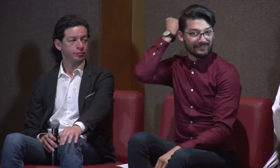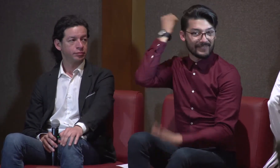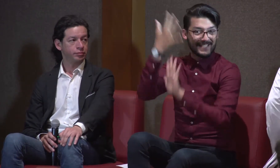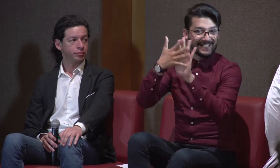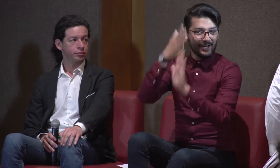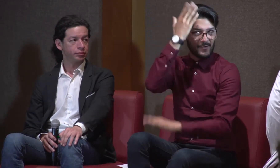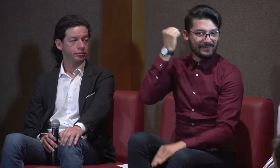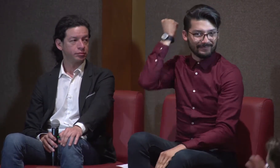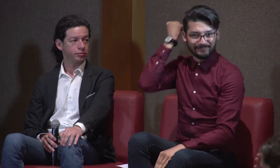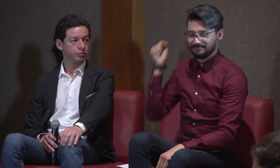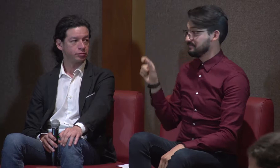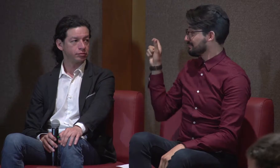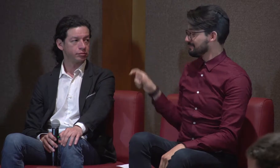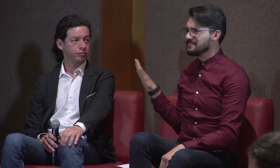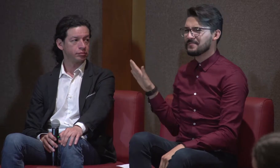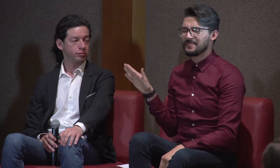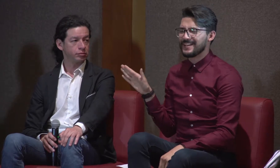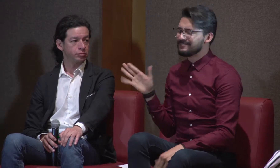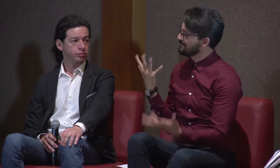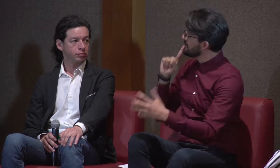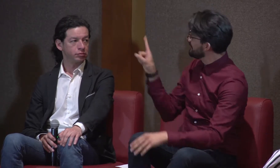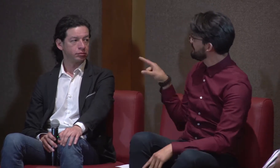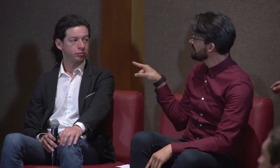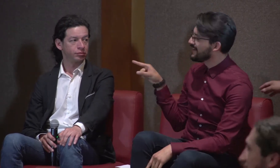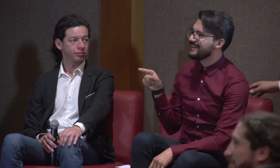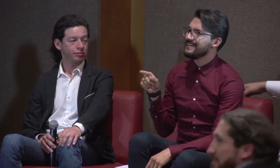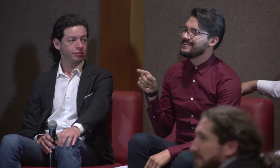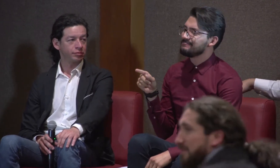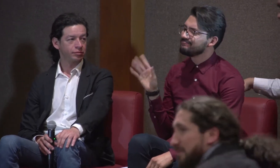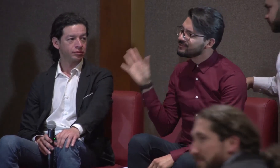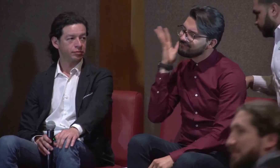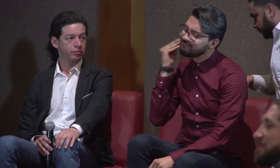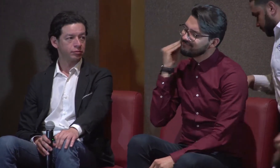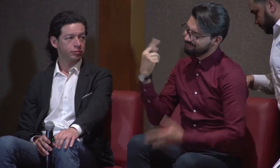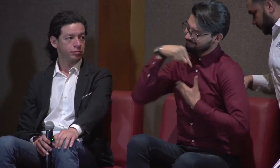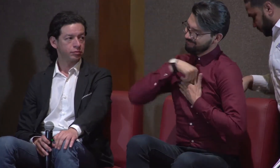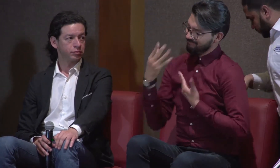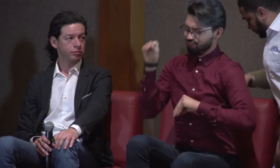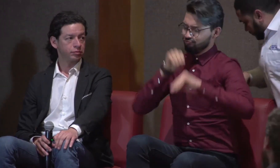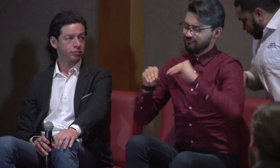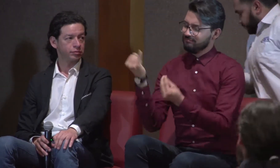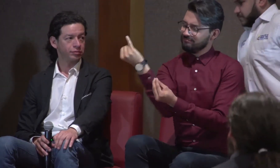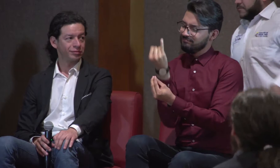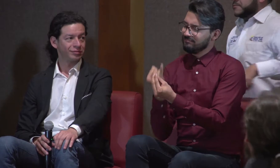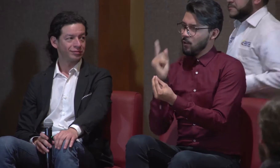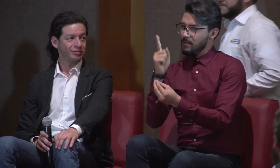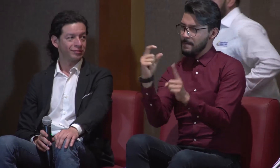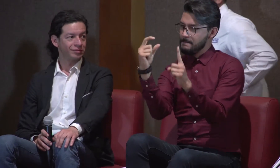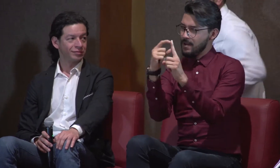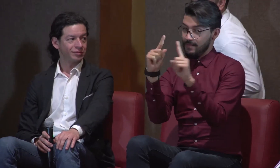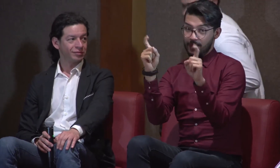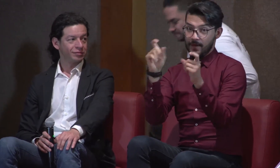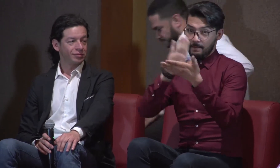la persona responsable de ilustrar todo este proceso. Juan Manuel, ¿podría contarnos cómo fue todo este proceso de